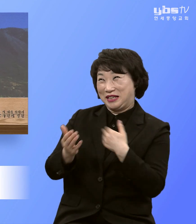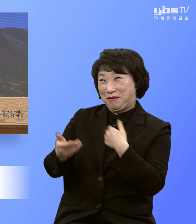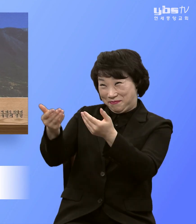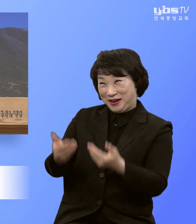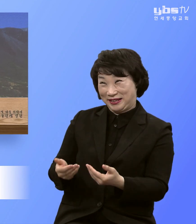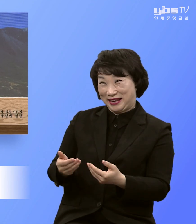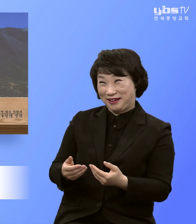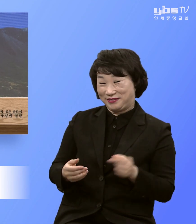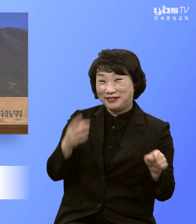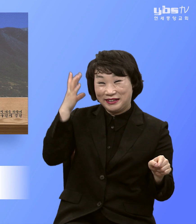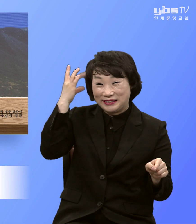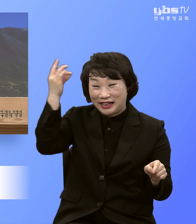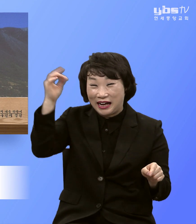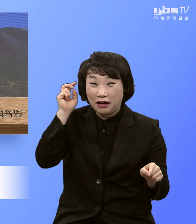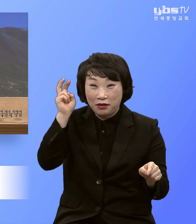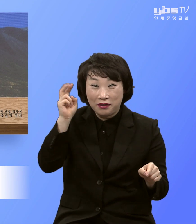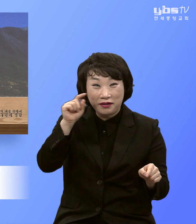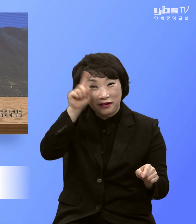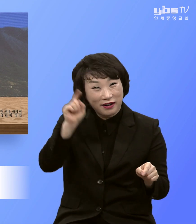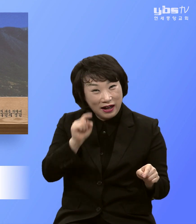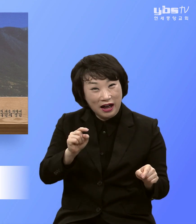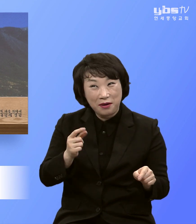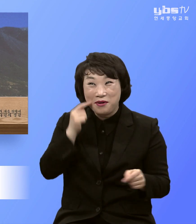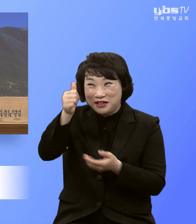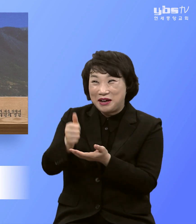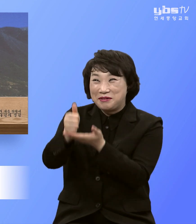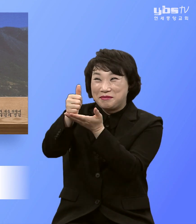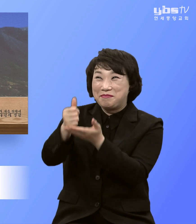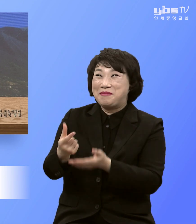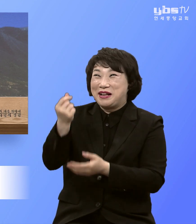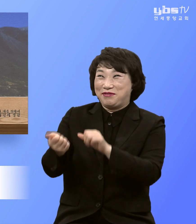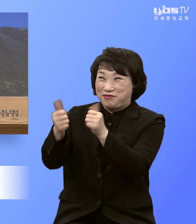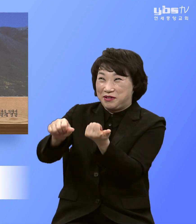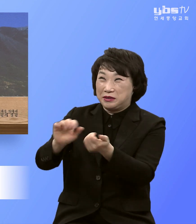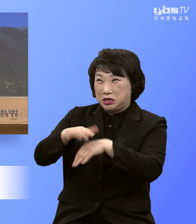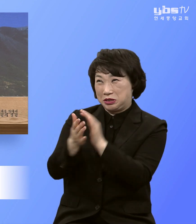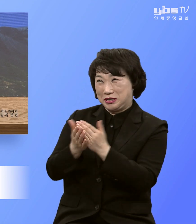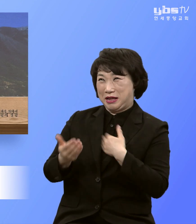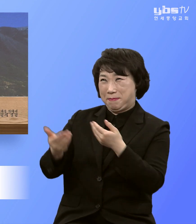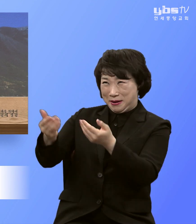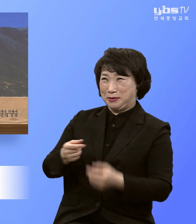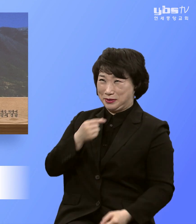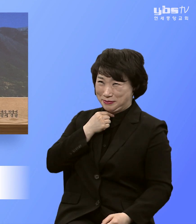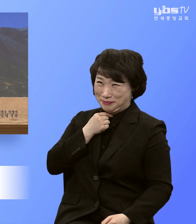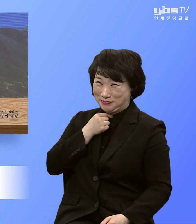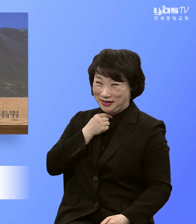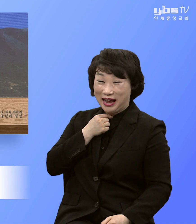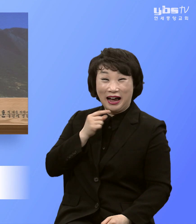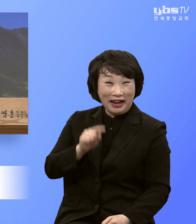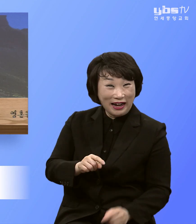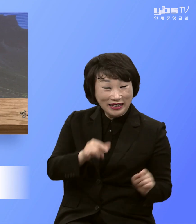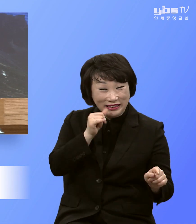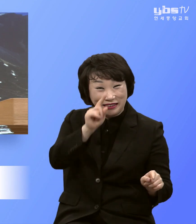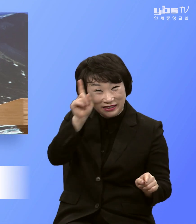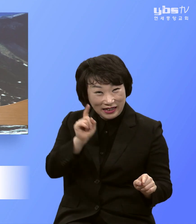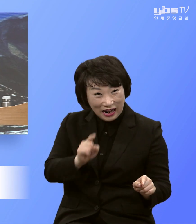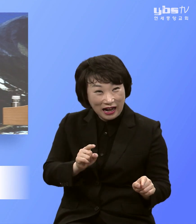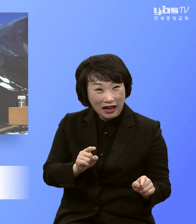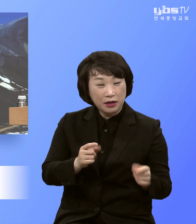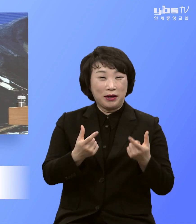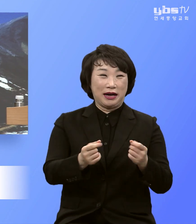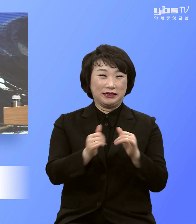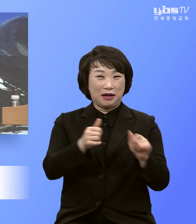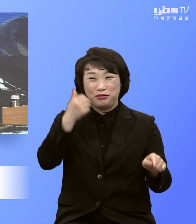것이다. 목사님 빨리 죽어라, 성경은 내가 갈게. 만약에 그런